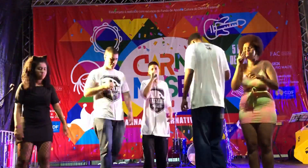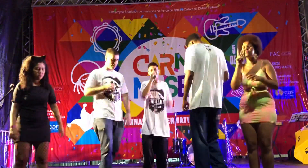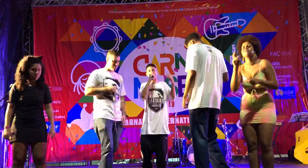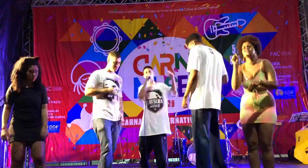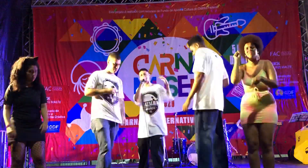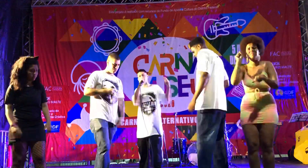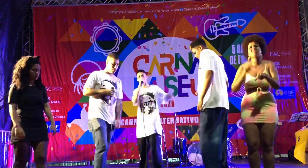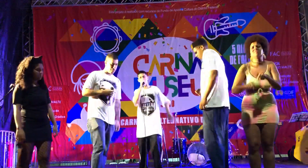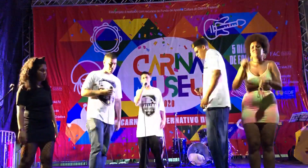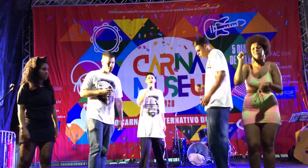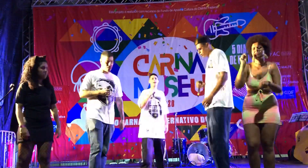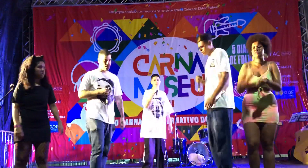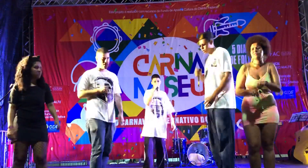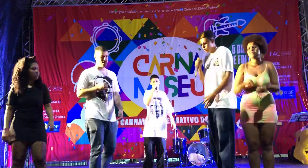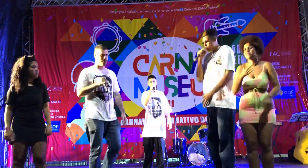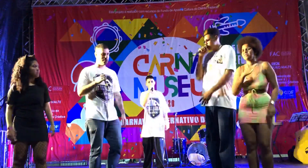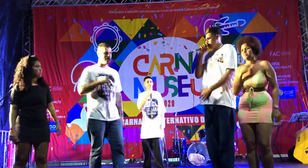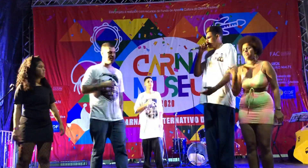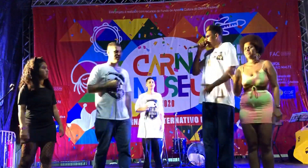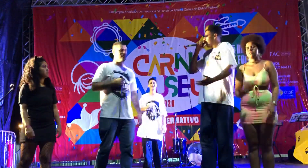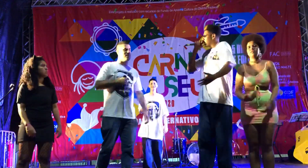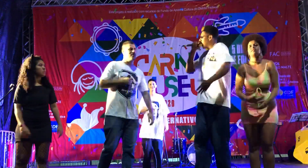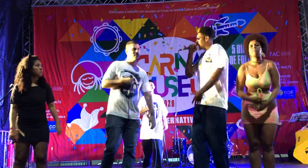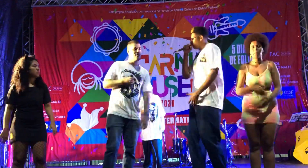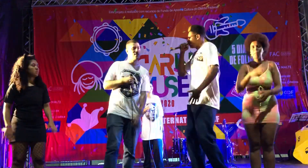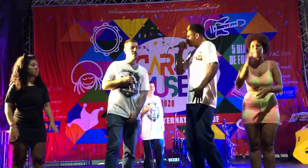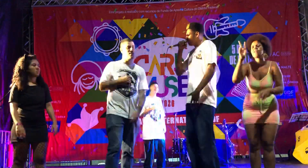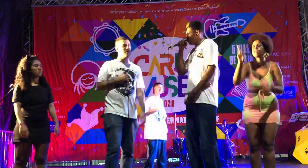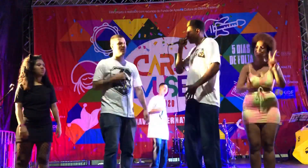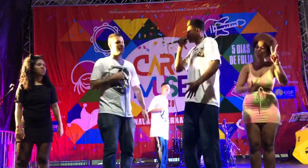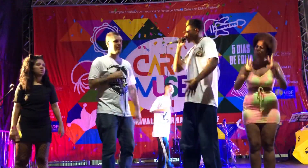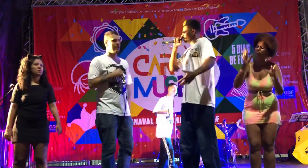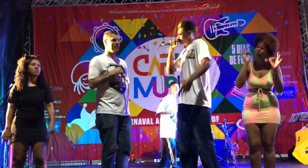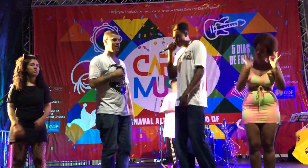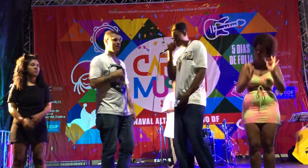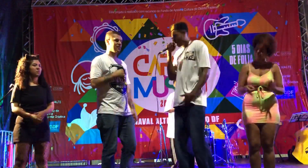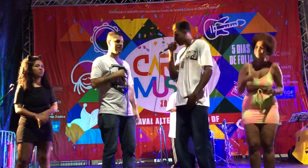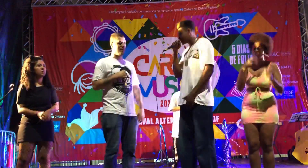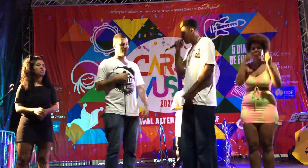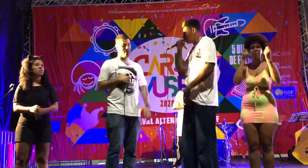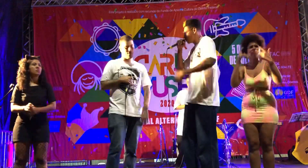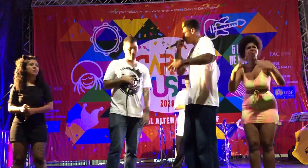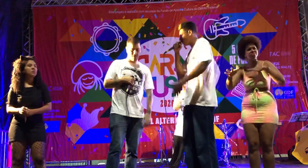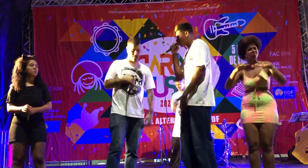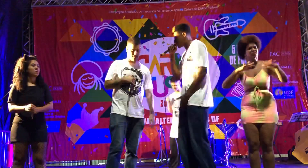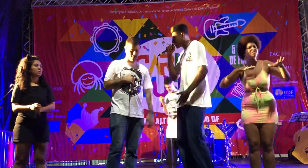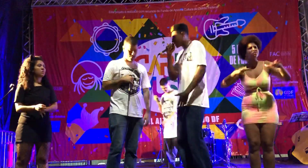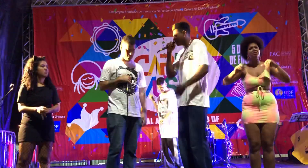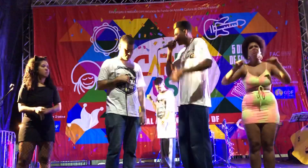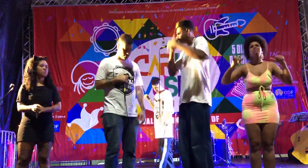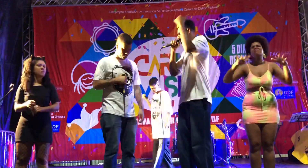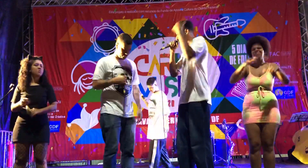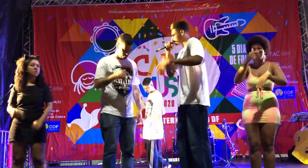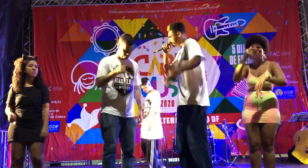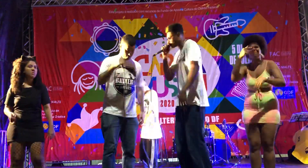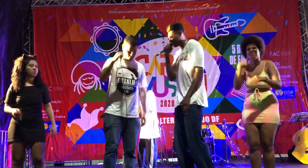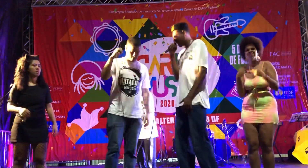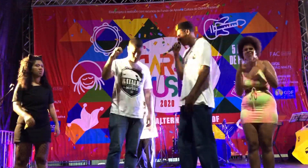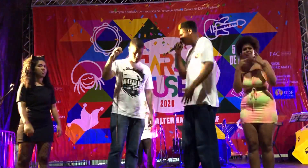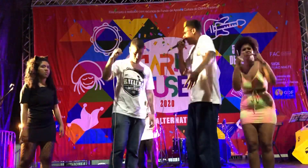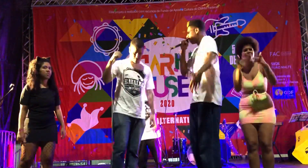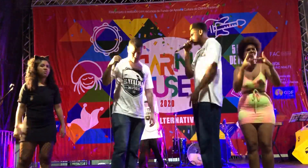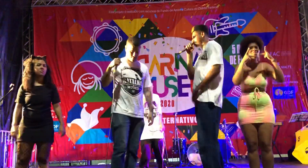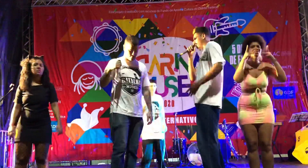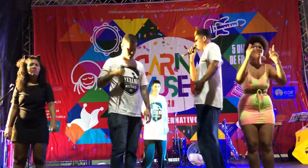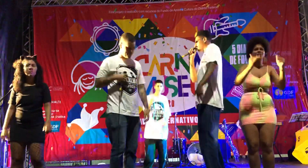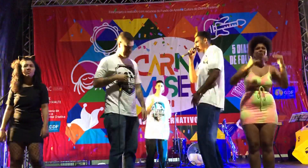acontecer. Vai matar ou vai morrer? Puxei errado. É carnaval mesmo, eu falei que o bloco tá passando. Tipo bloco 7, minhas rimas sempre